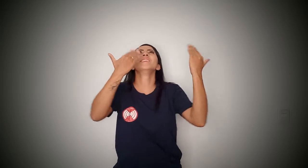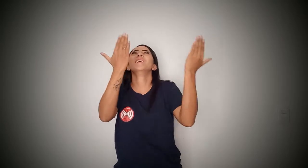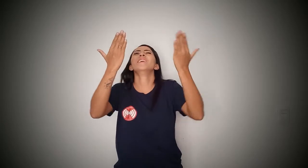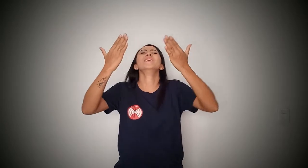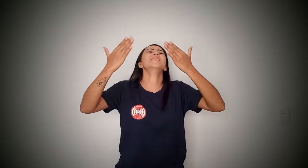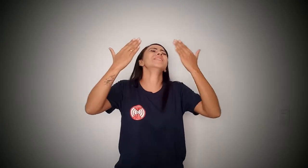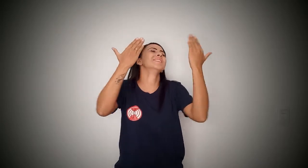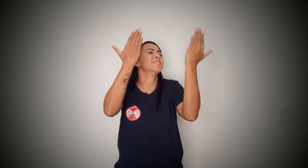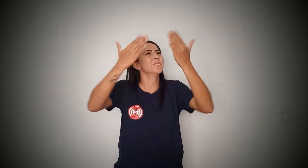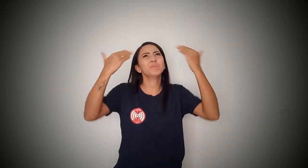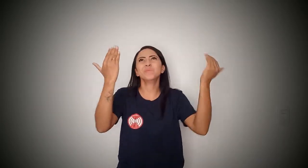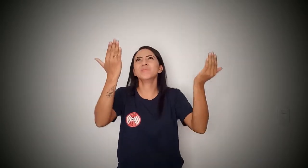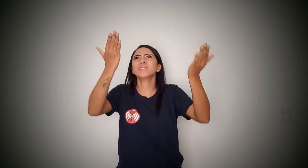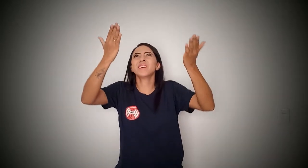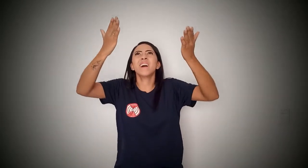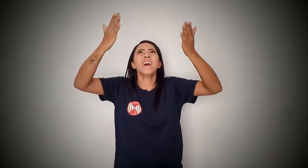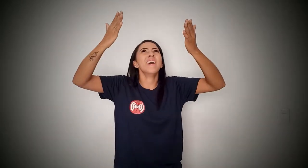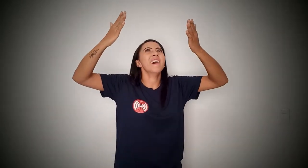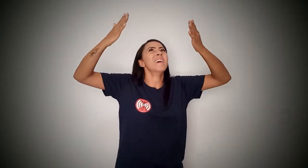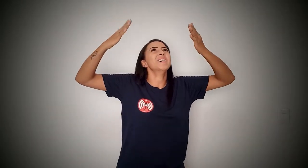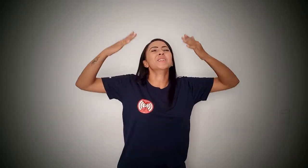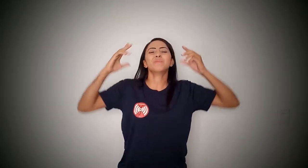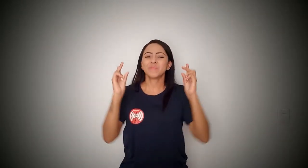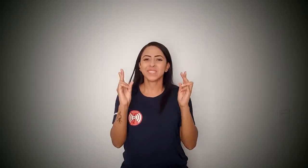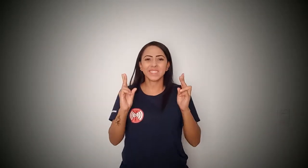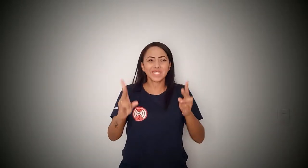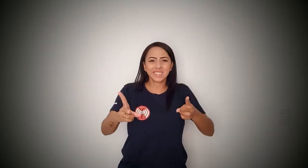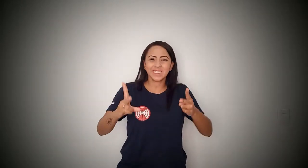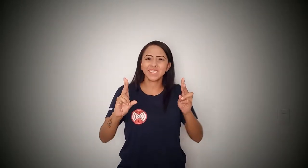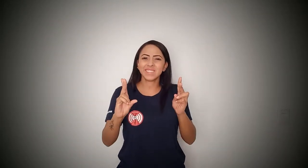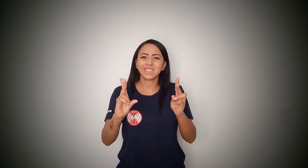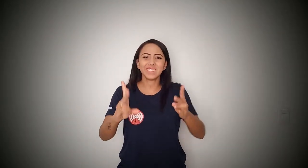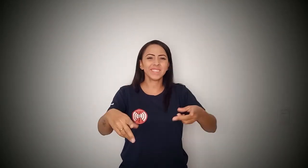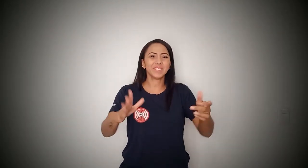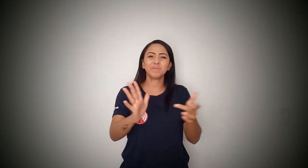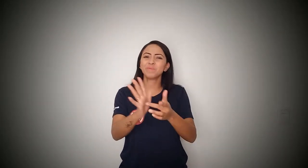exaltado é, pra sempre